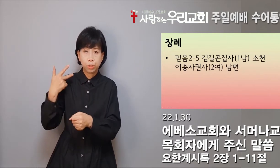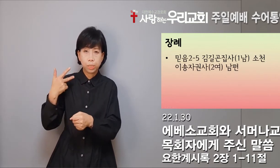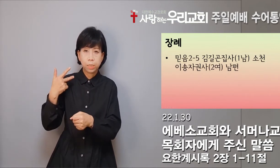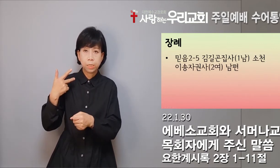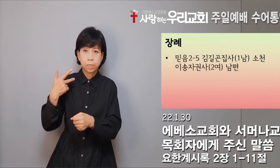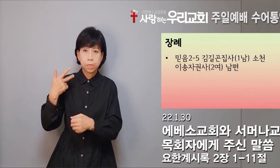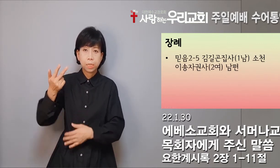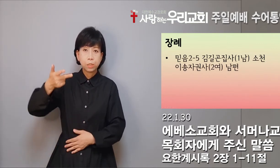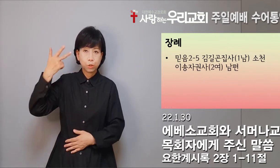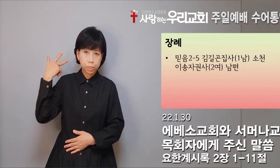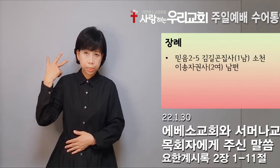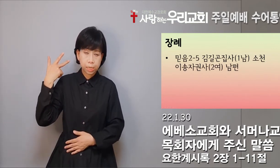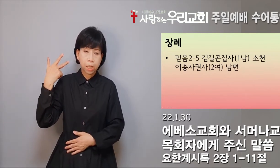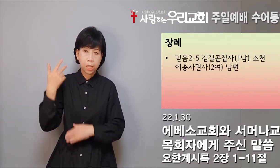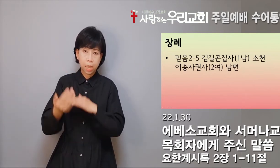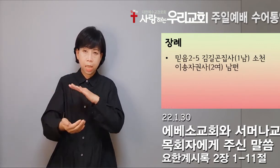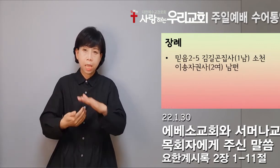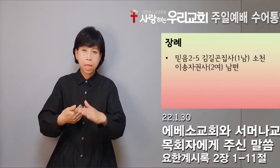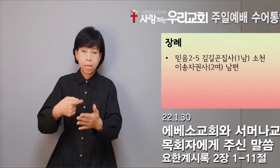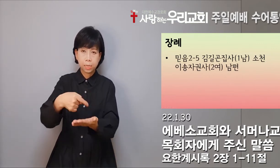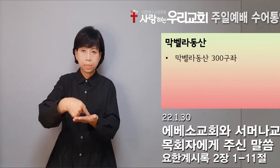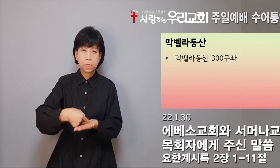장례가 있었습니다. 위로 부탁드립니다.